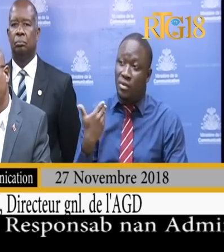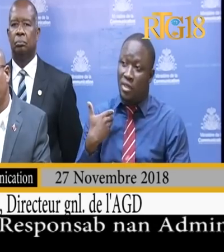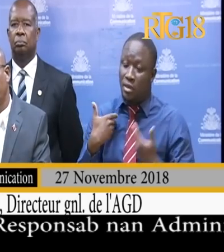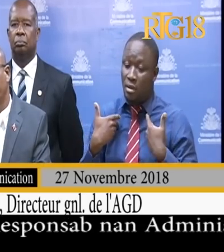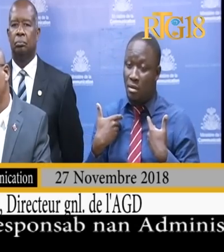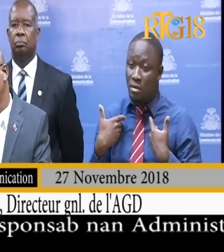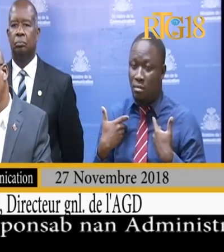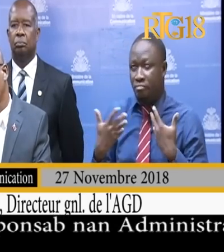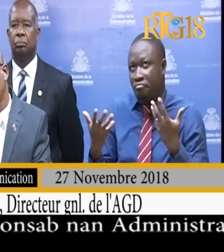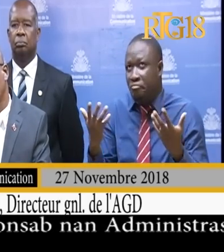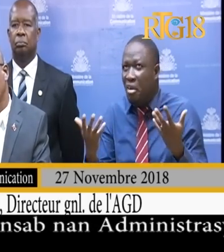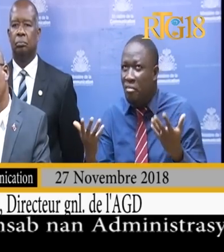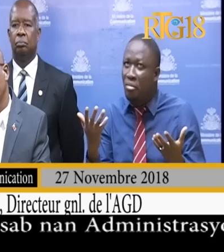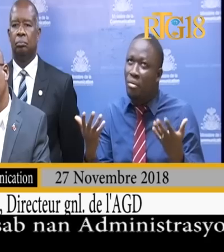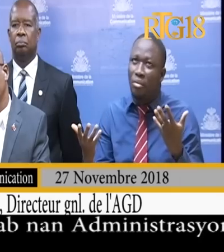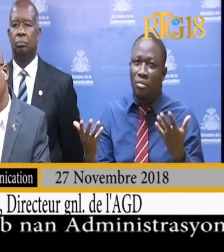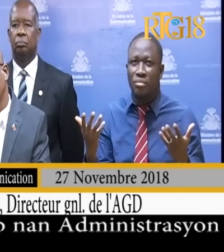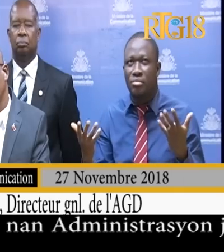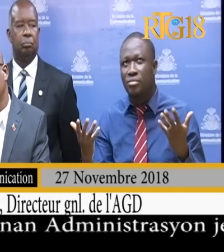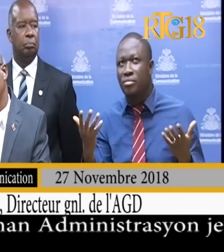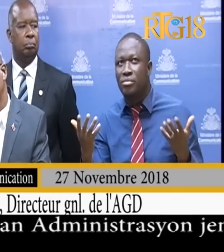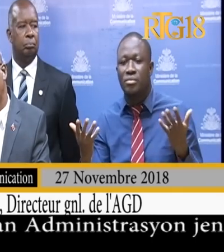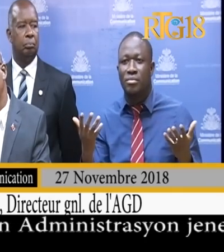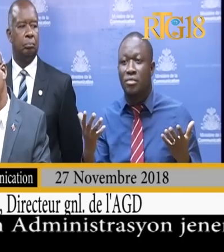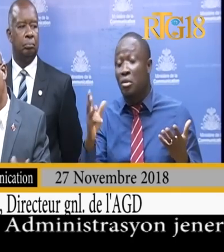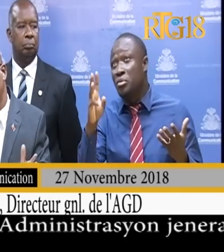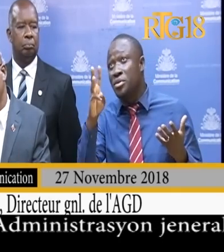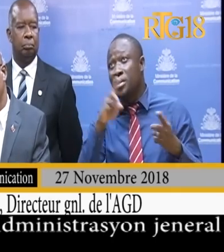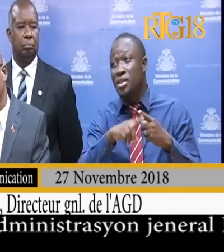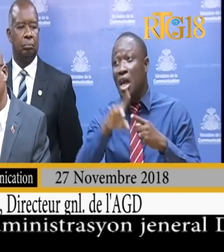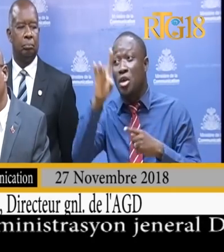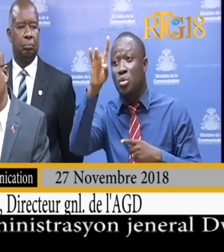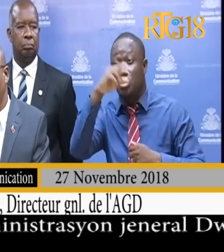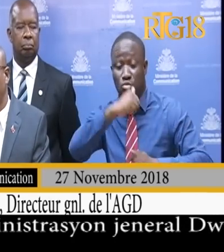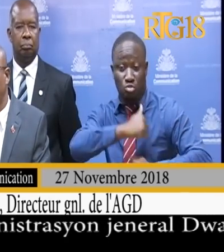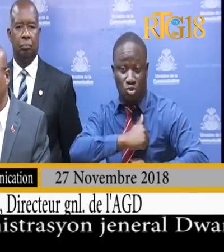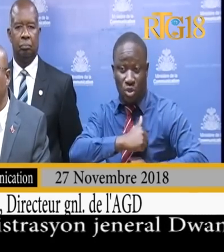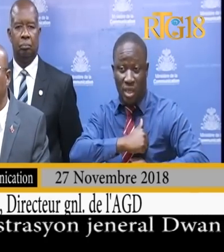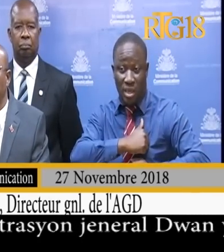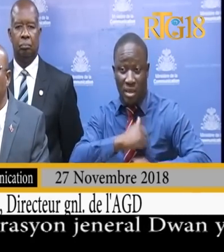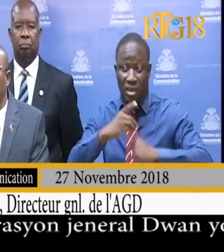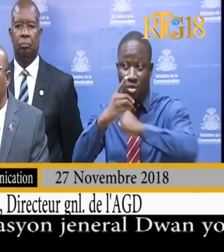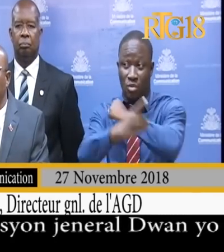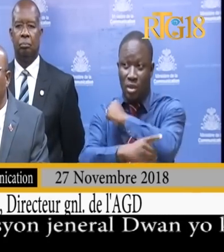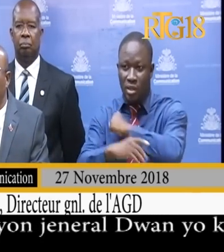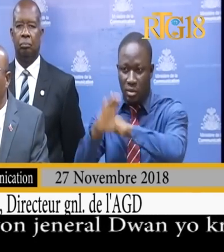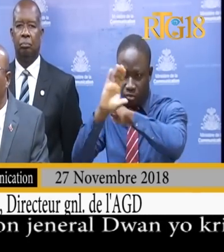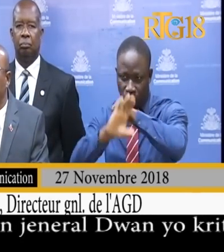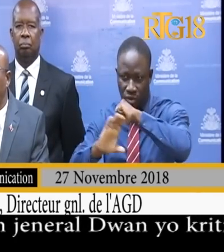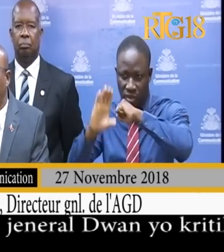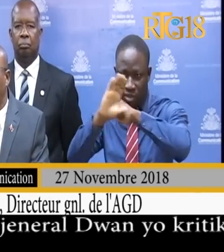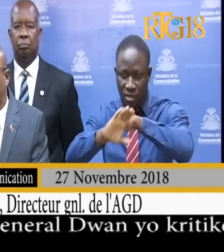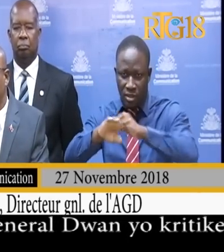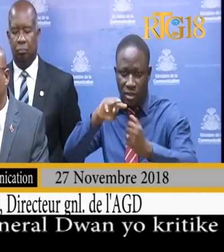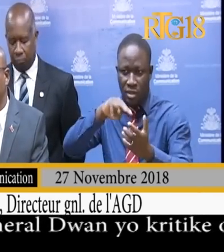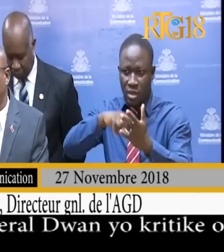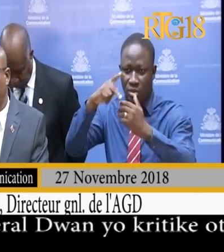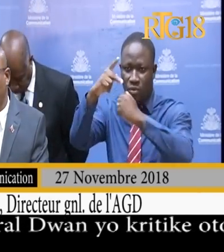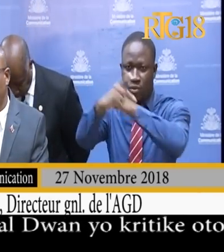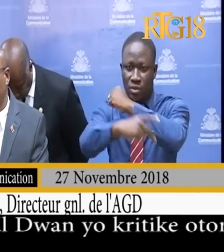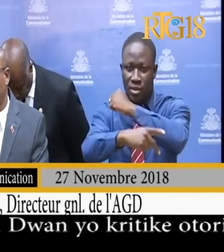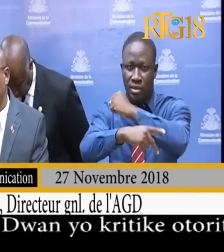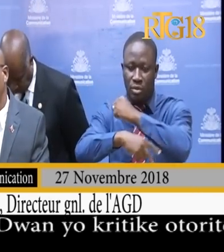gagné environ 6 à 8 agents douaniers qui te sous frontières Malpass.